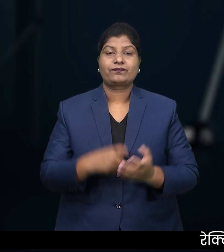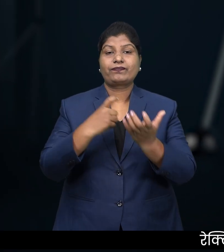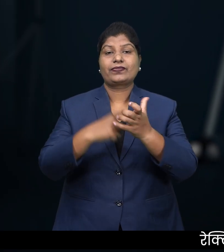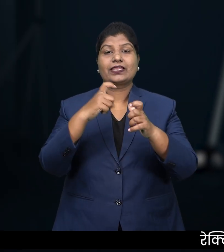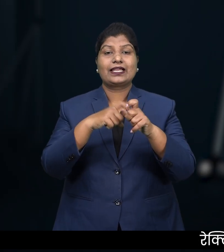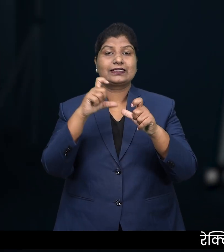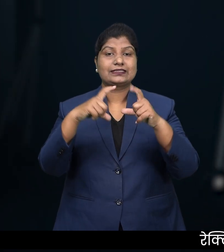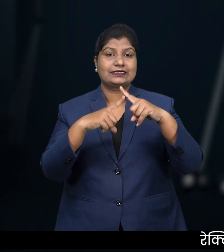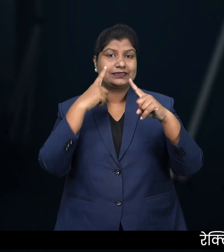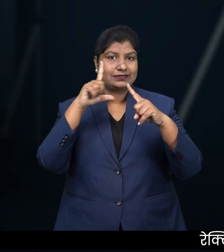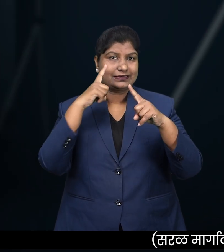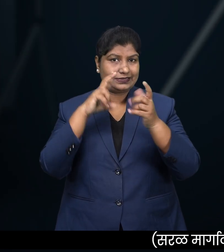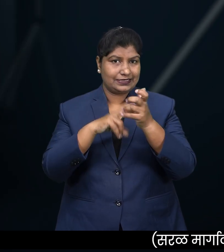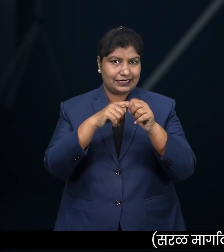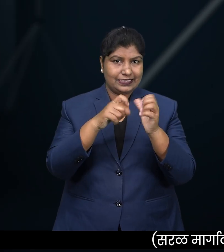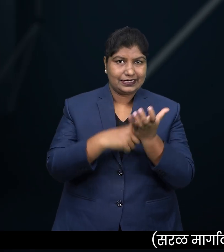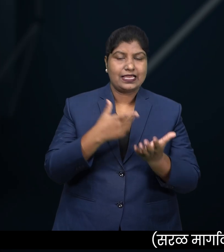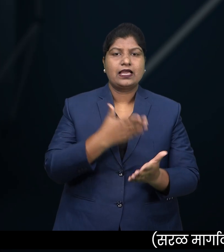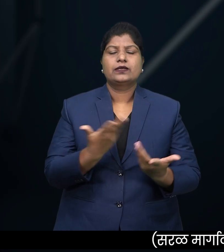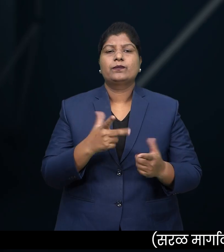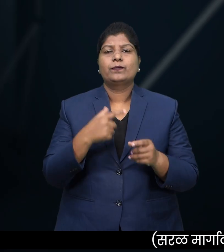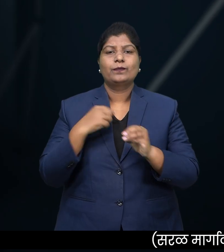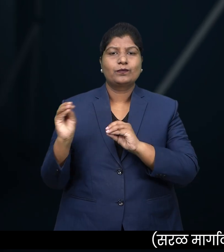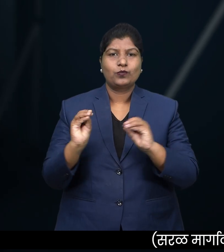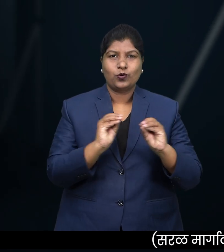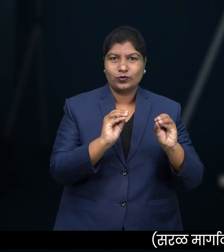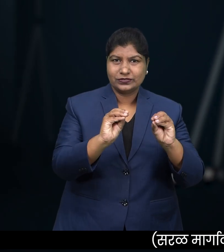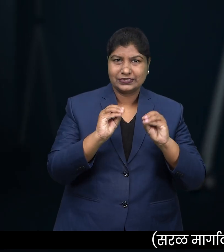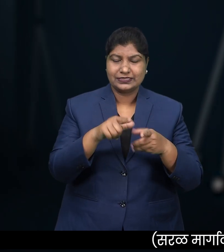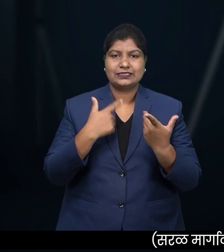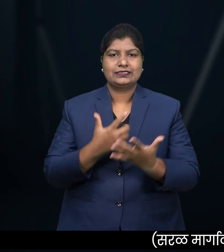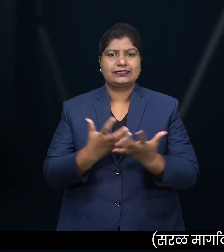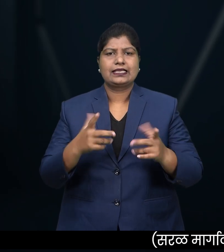रेक्टिलिनियर गती, सरळ मार्गावरील वस्तूंची हालचाल।